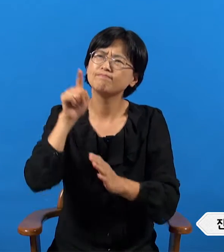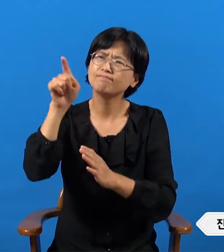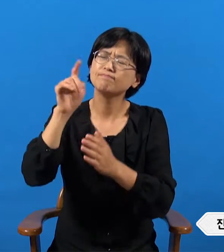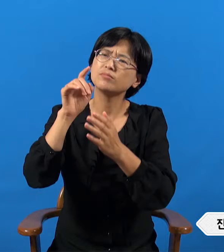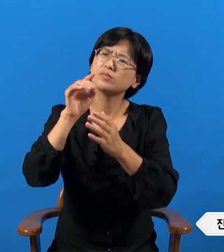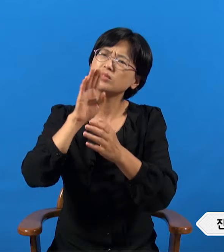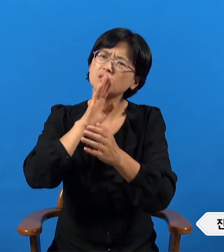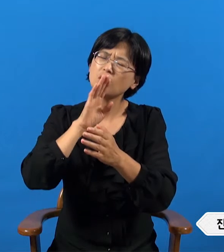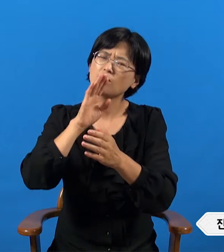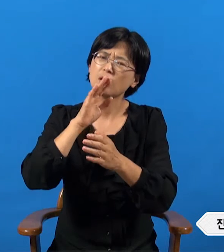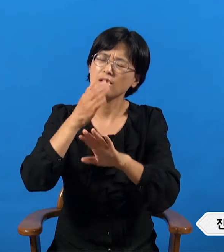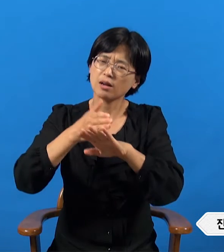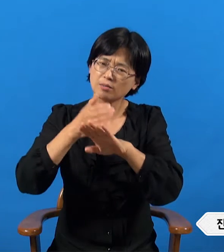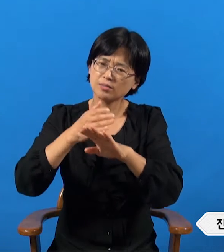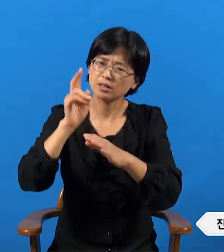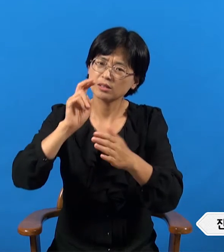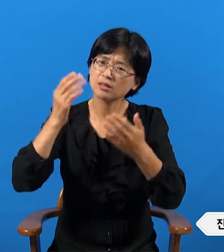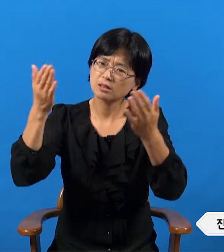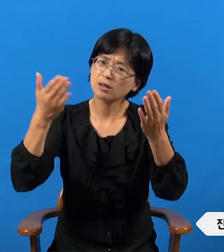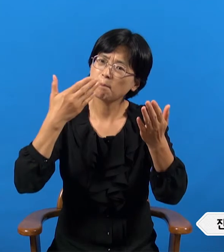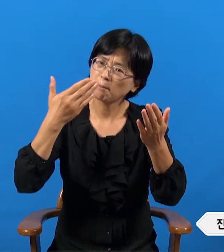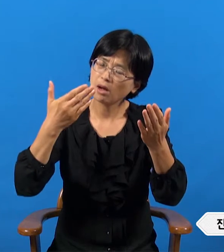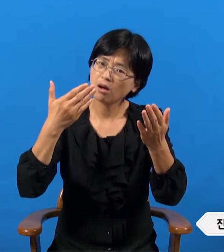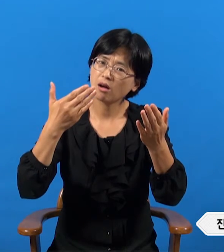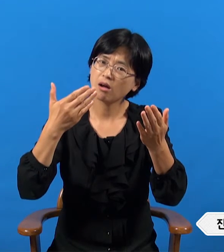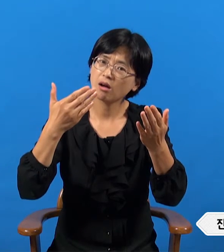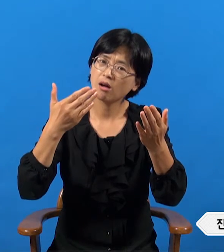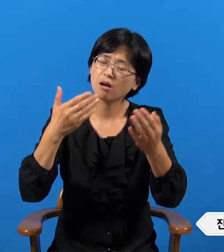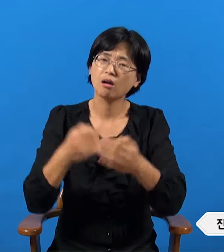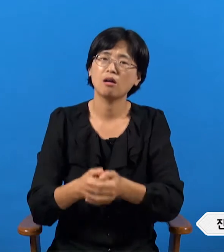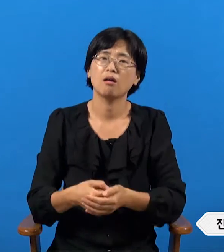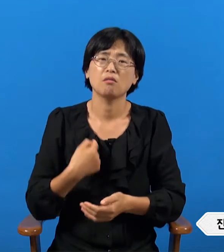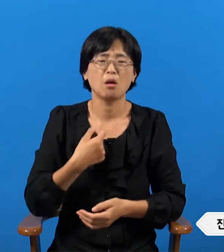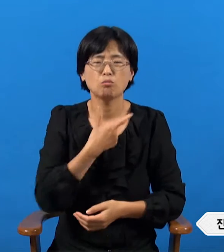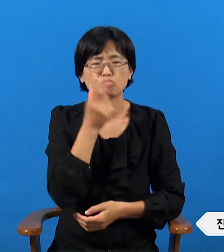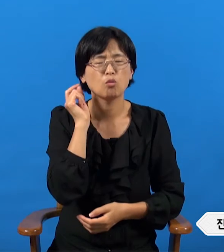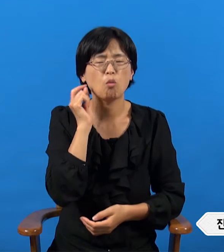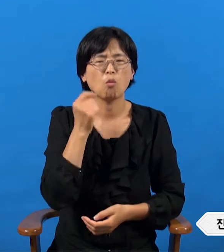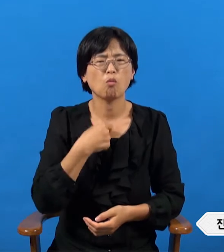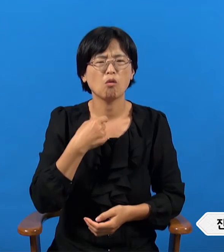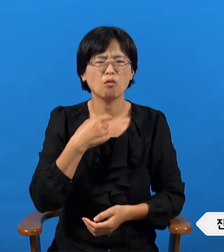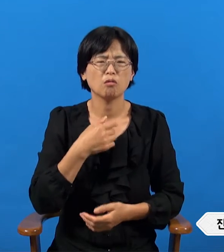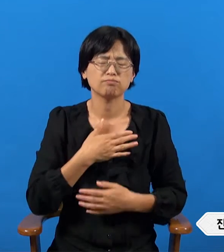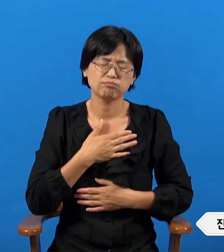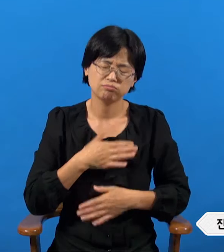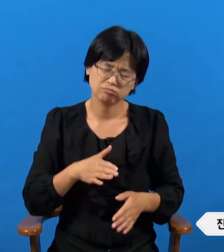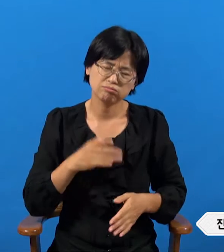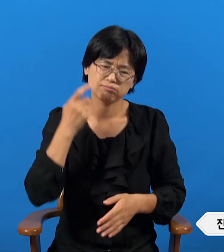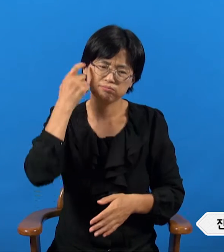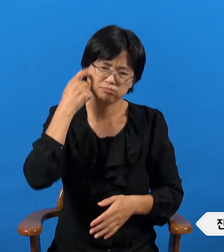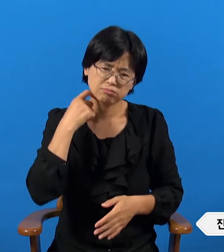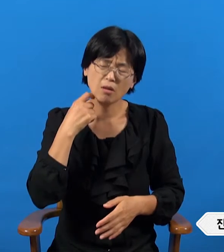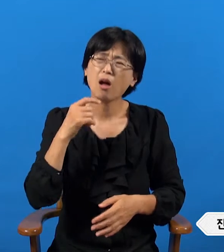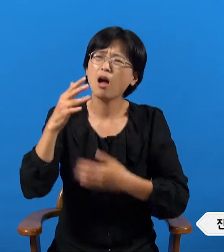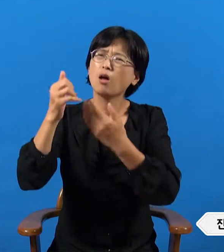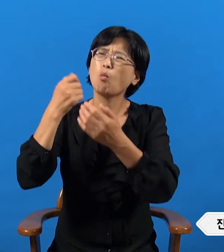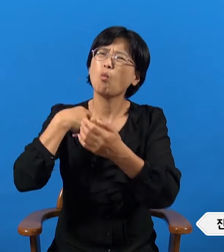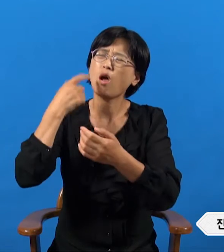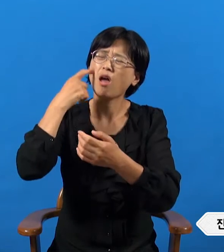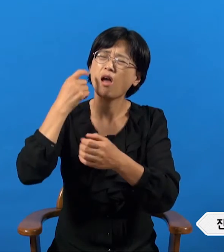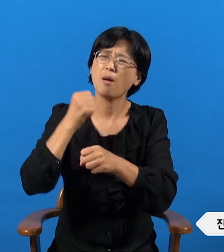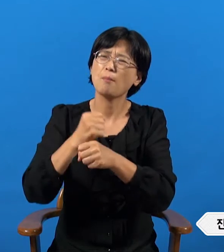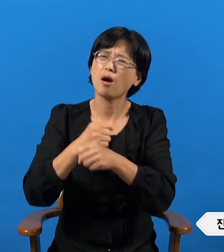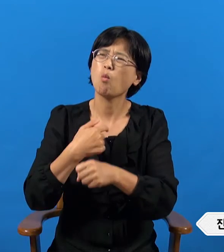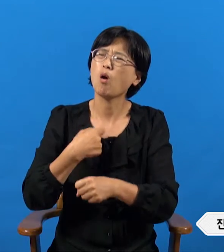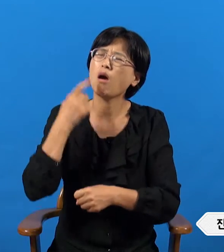앞에 정말 감사와 찬양의 삶을 드릴 수 있을까? 내 부족함과 연약함을 느낄 때마다 하나님, 왜